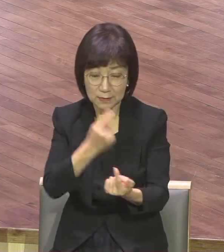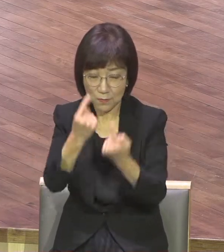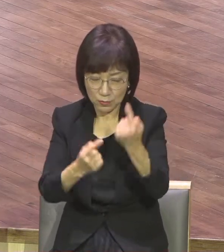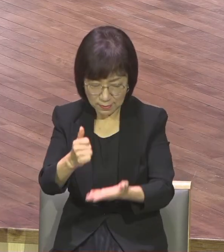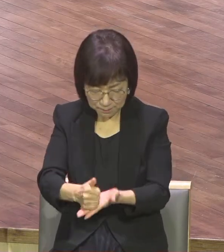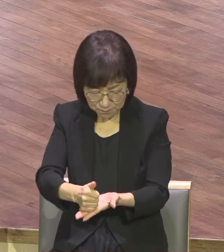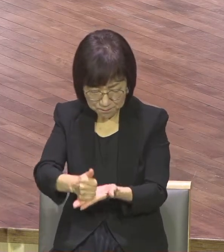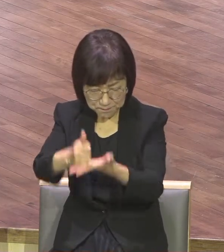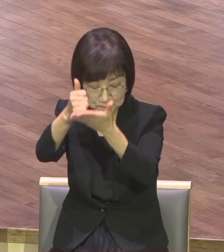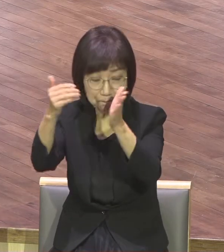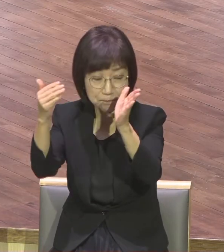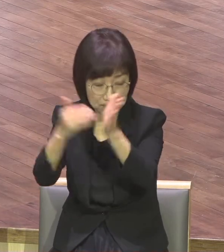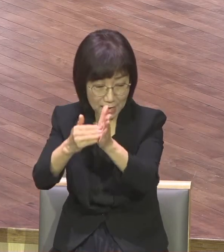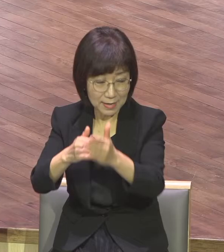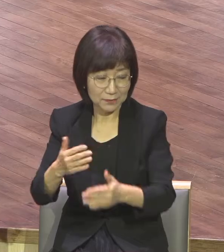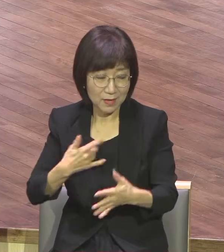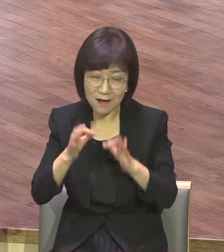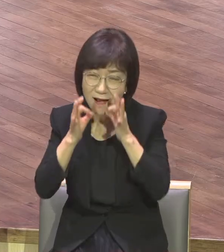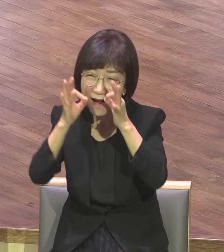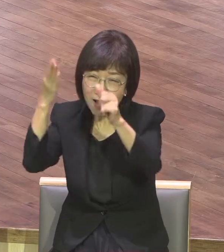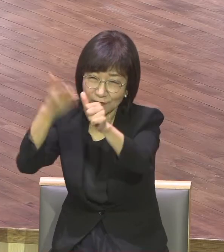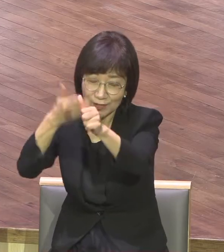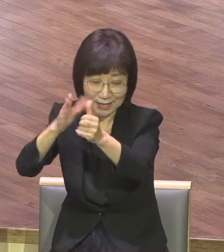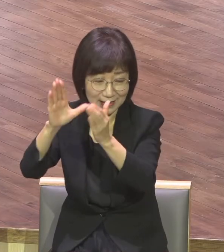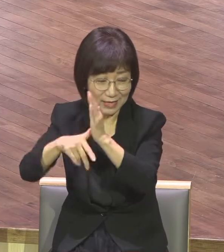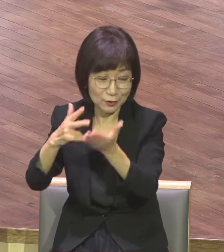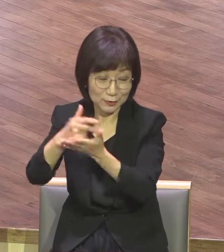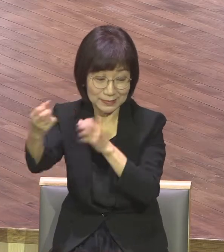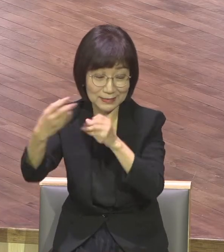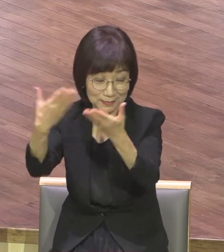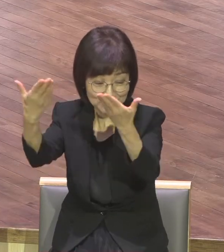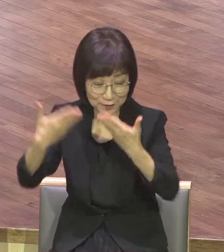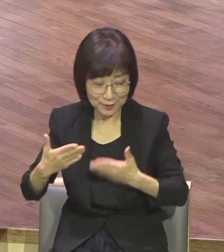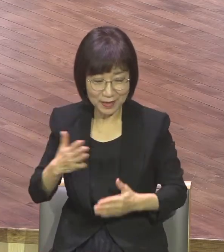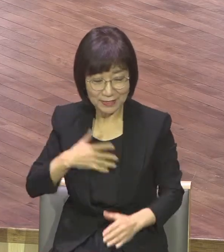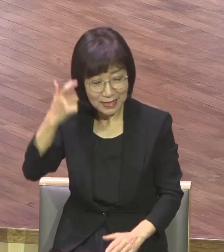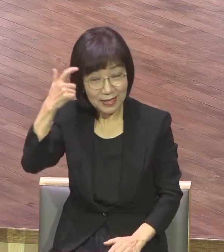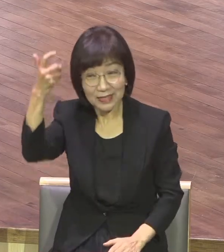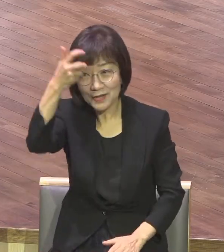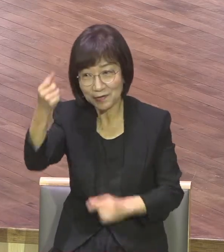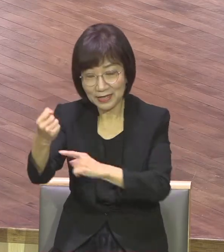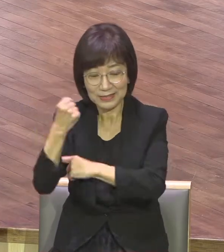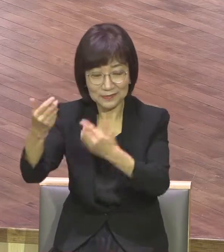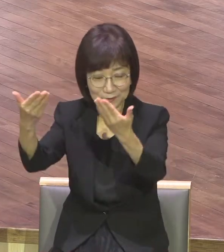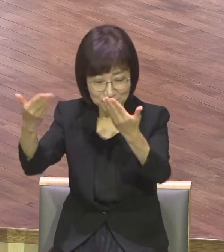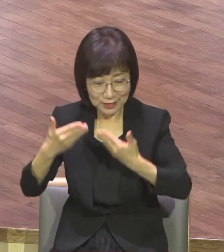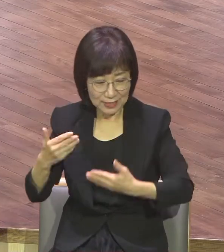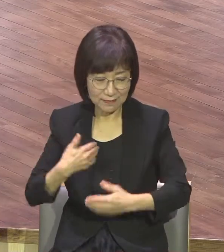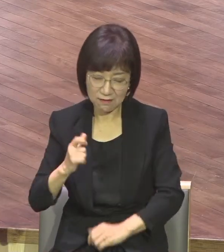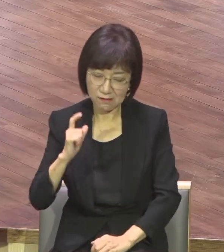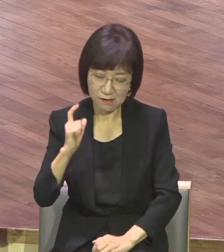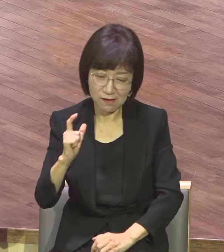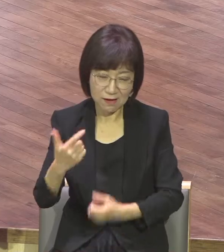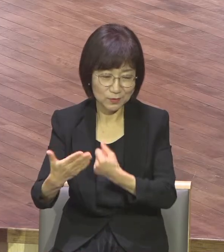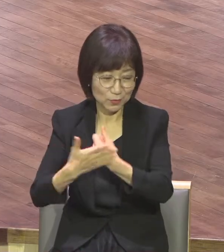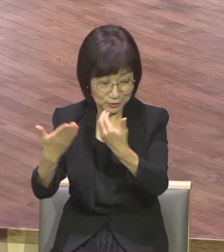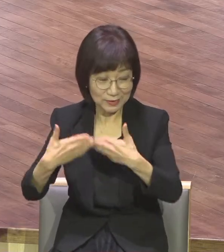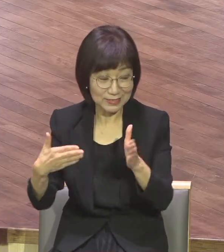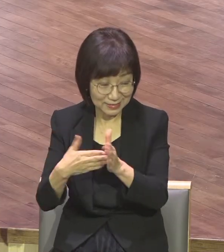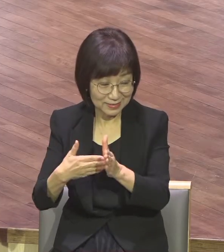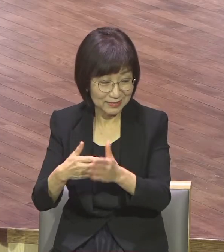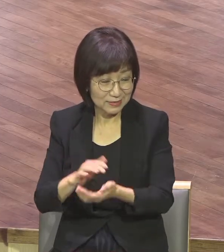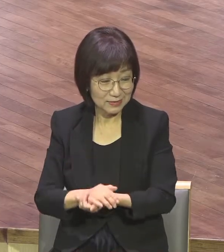높게 하셨습니다. 내가 간구하는 날에 주께서 응답하시고 내 영혼에 힘을 주어 나를 강하게